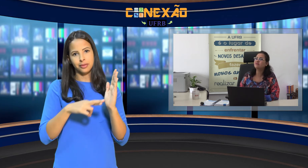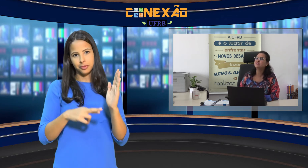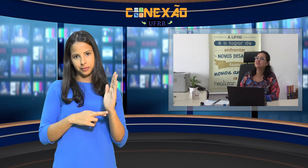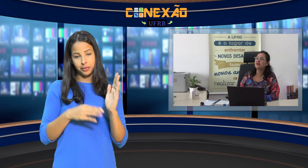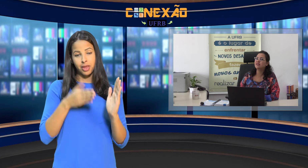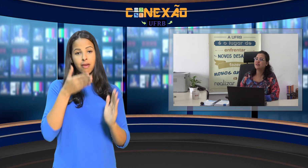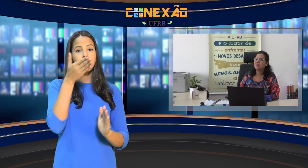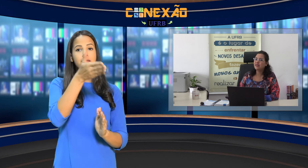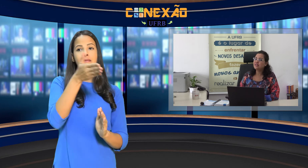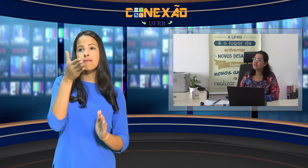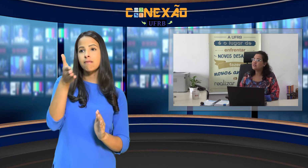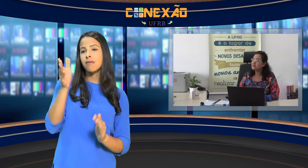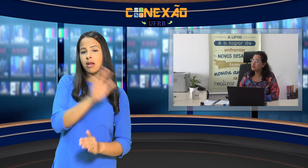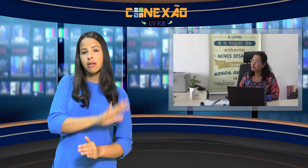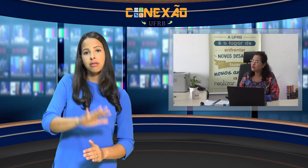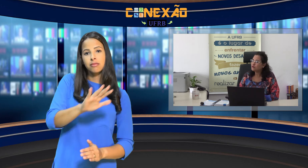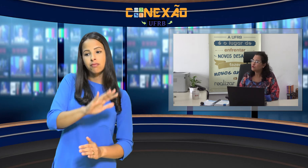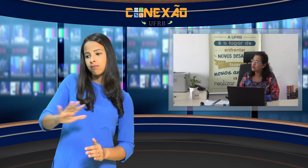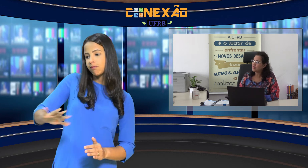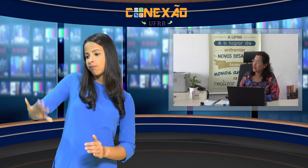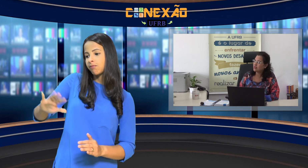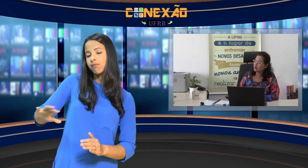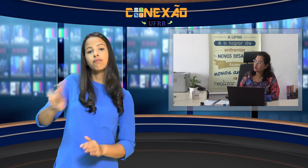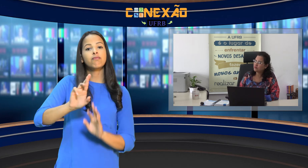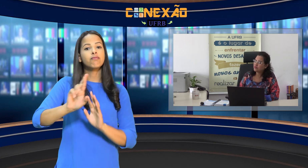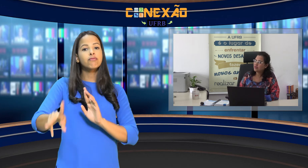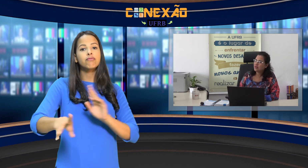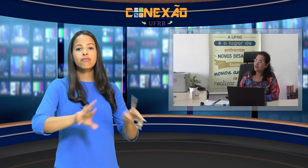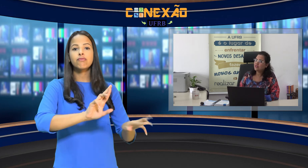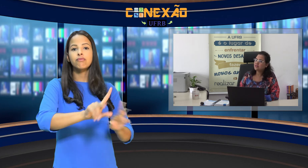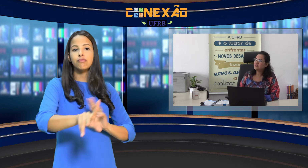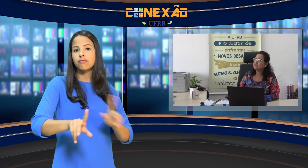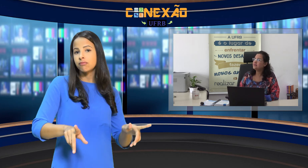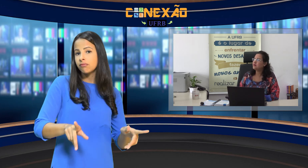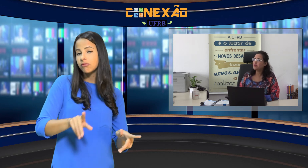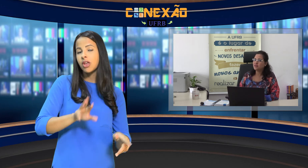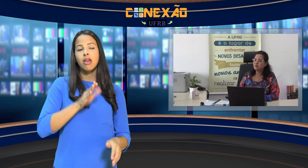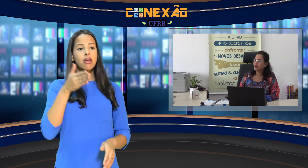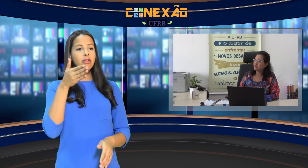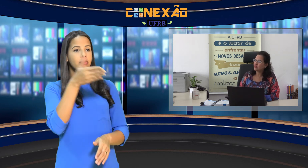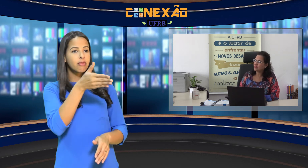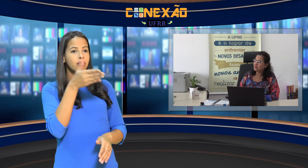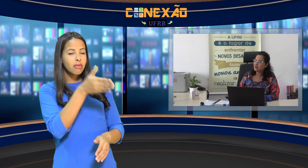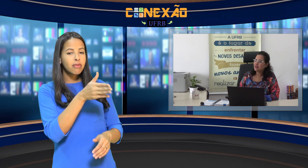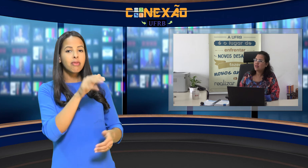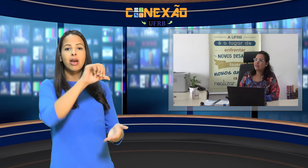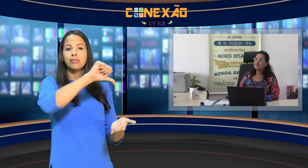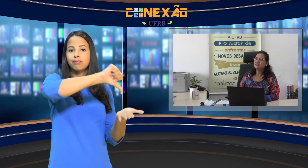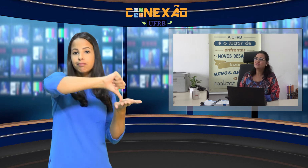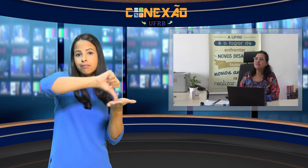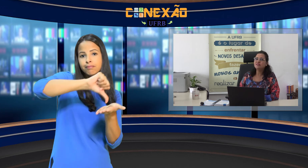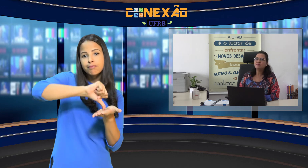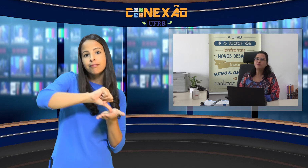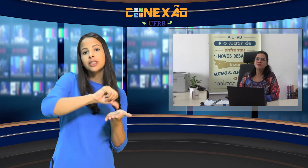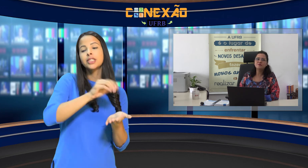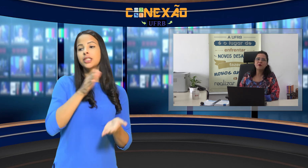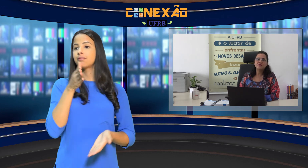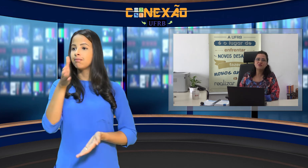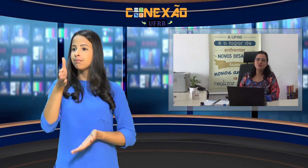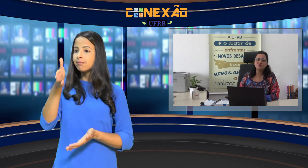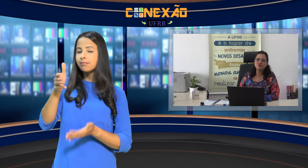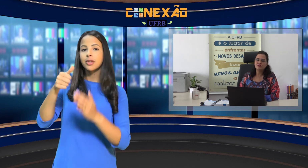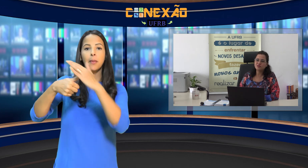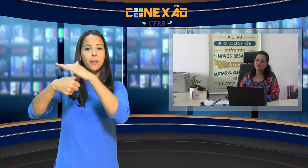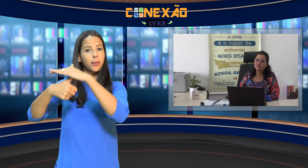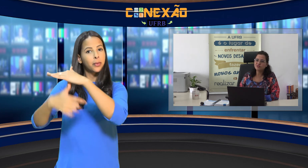vida universitária, ele transita pelos núcleos acadêmicos, ele transita pelas pró-reitorias, ele transita pelos